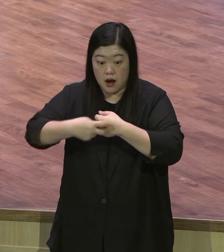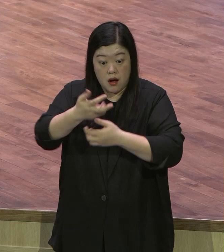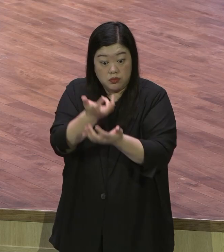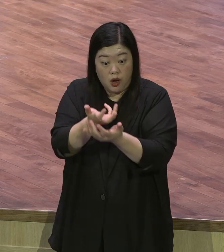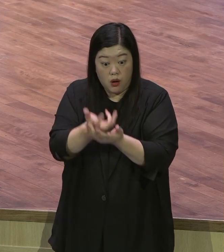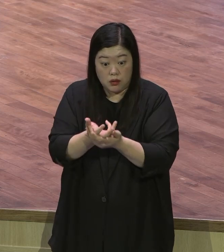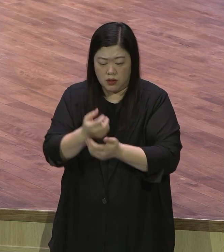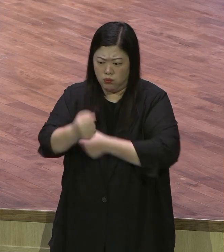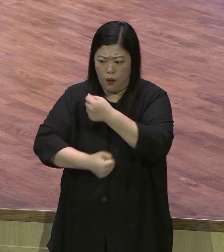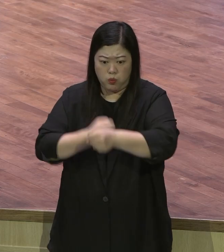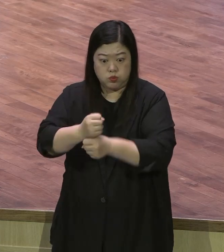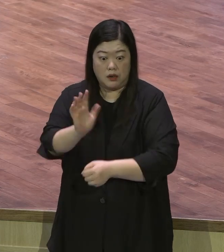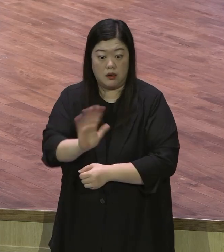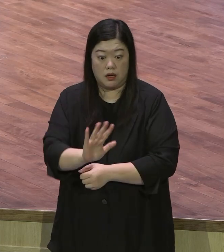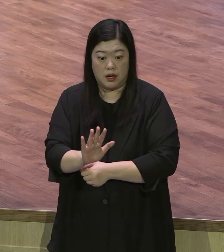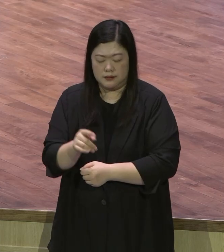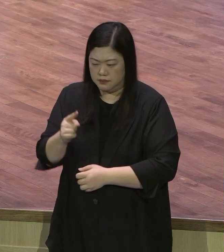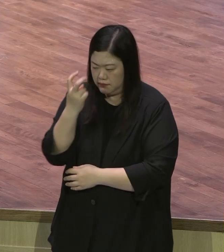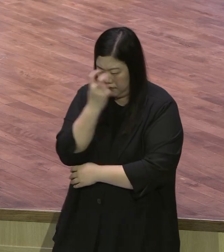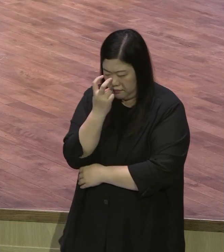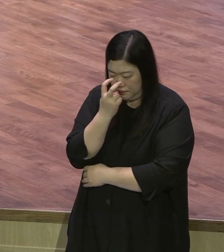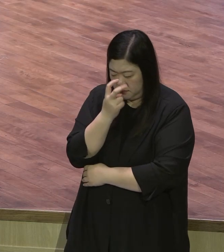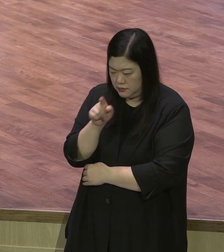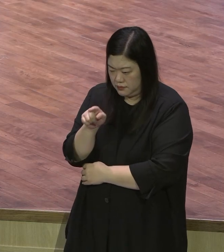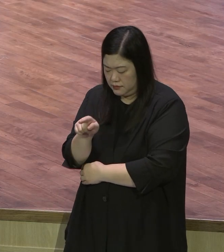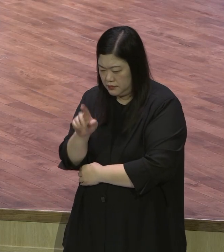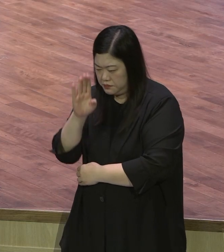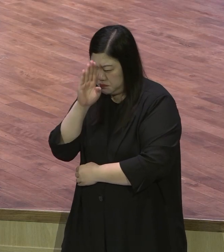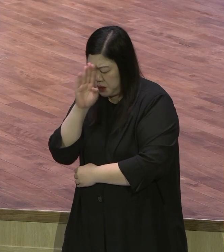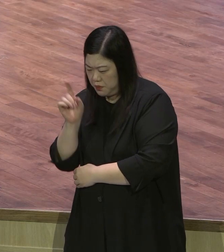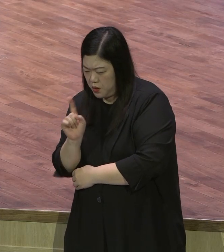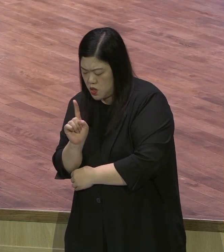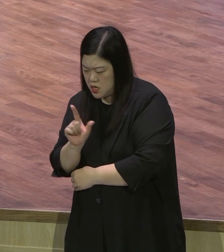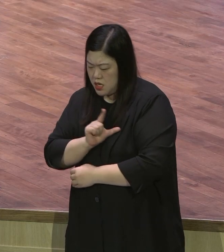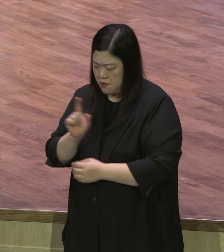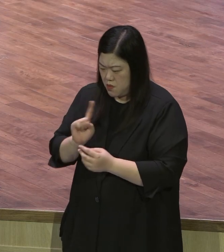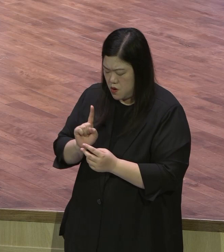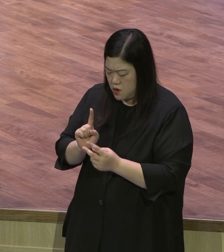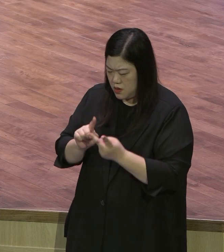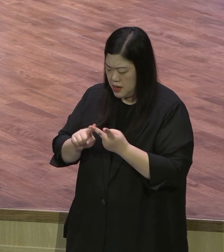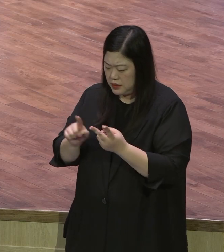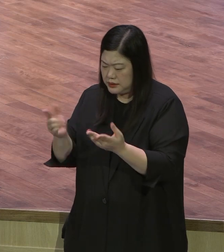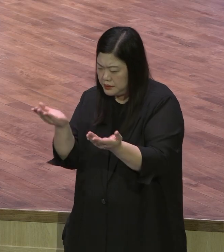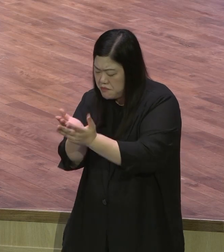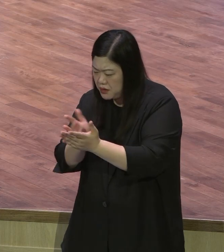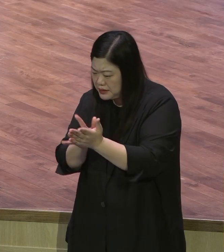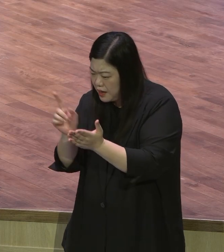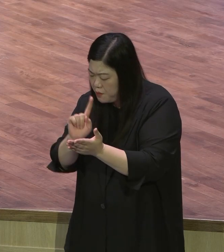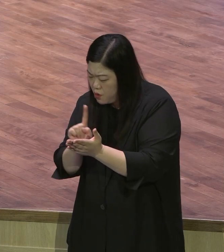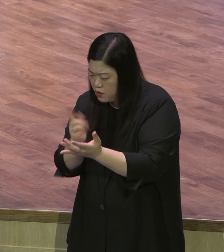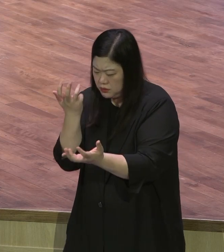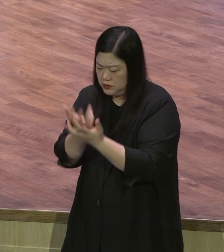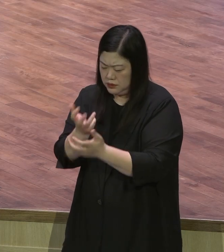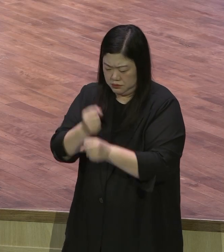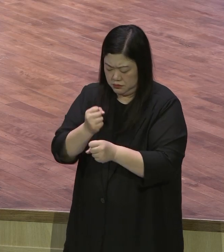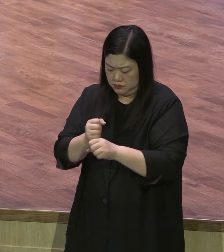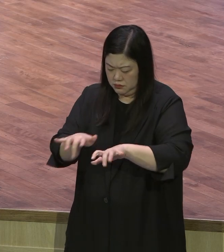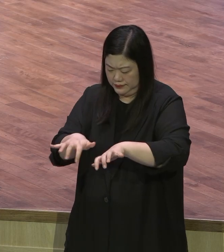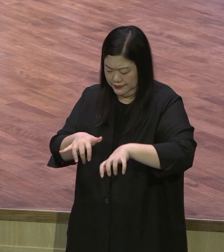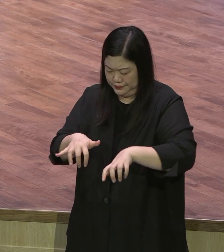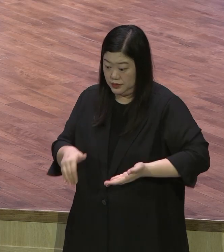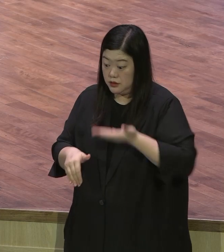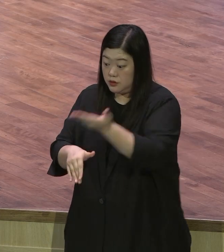처방전을 진단해서 의사가 떼줘야 되고 의사 사인이 있어야 돼요. 그 근거로 약국에 가야 약을 구입할 수 있는 거예요. 무슨